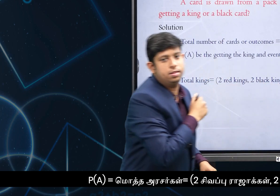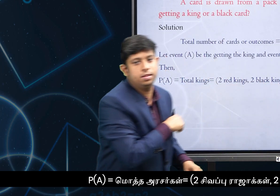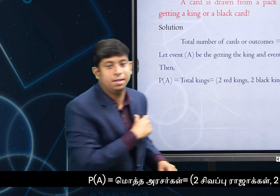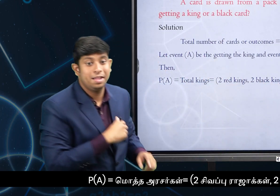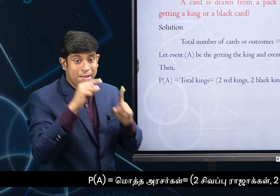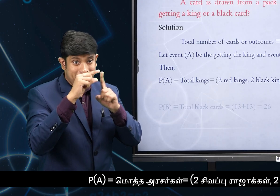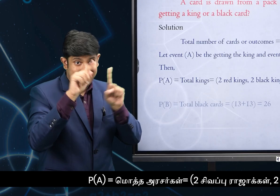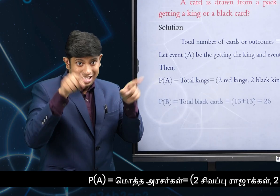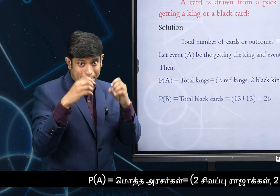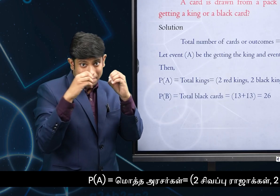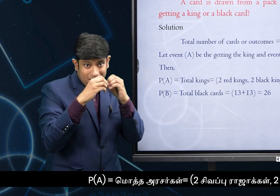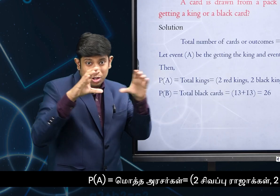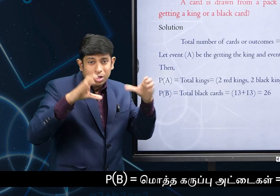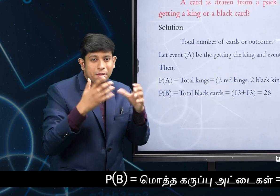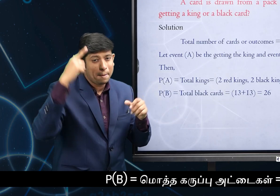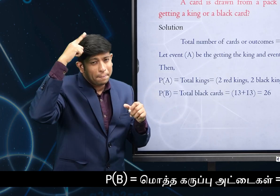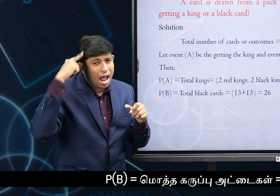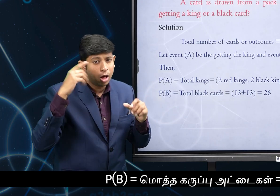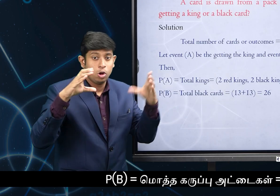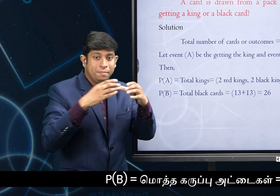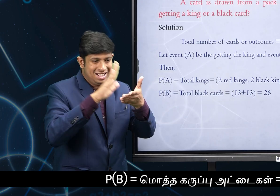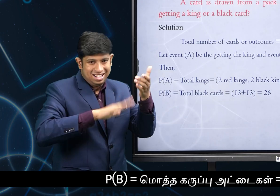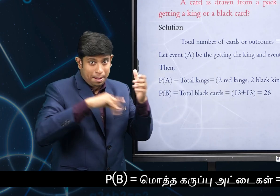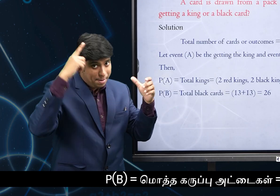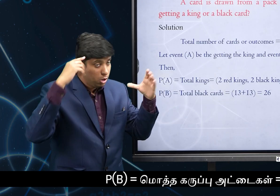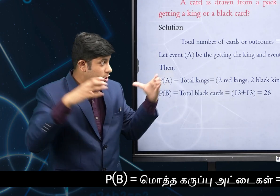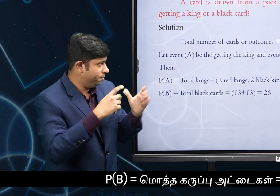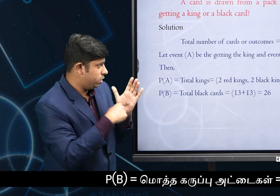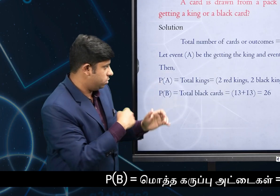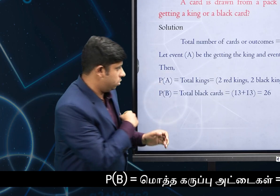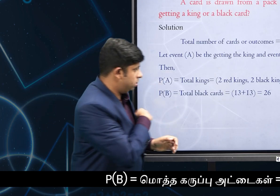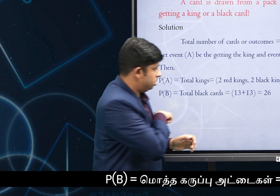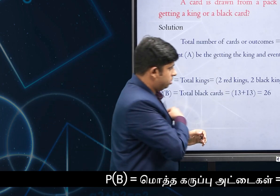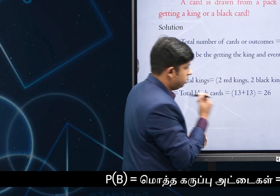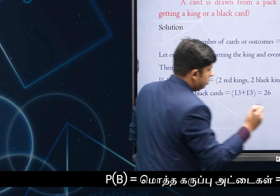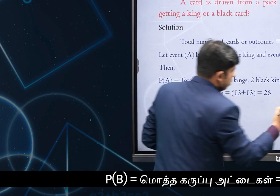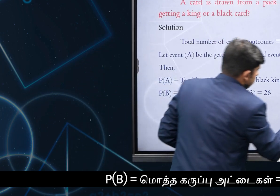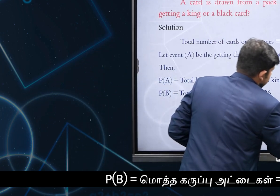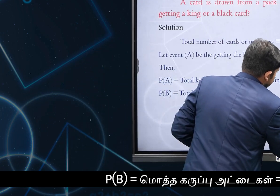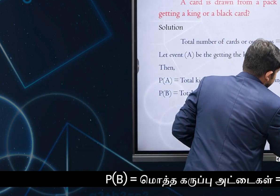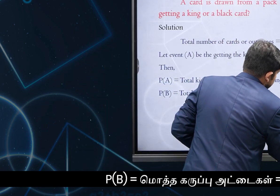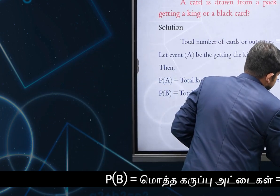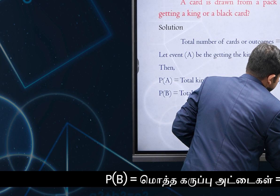பி அடைப்புக்குறி பி ஈடு மொத்த கருப்பு அட்டைகள்